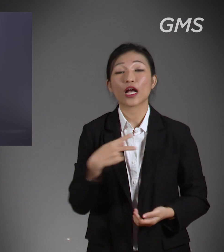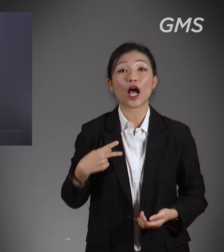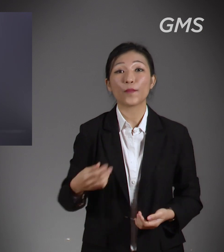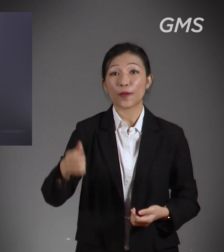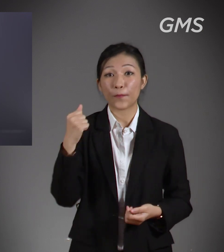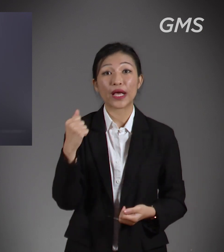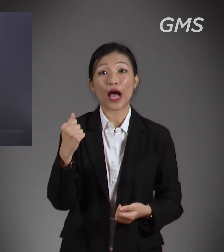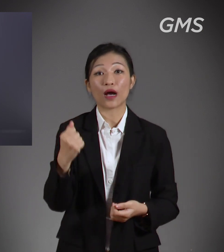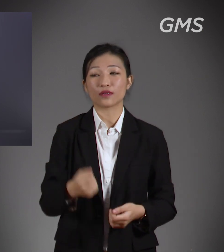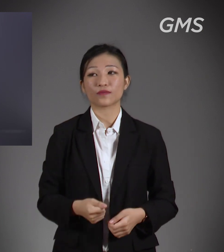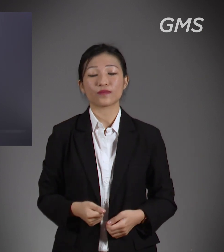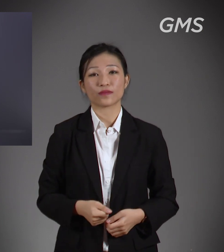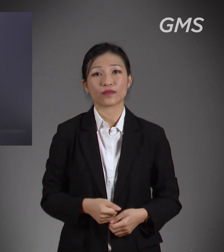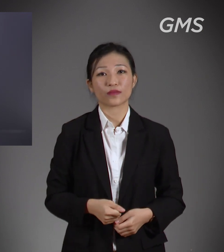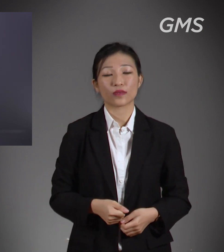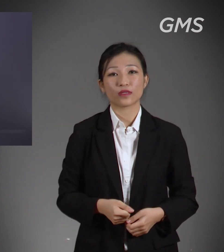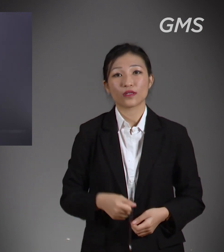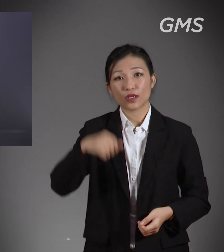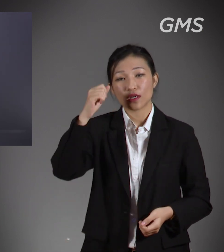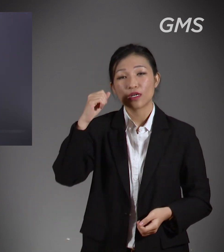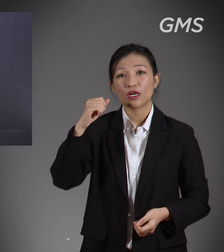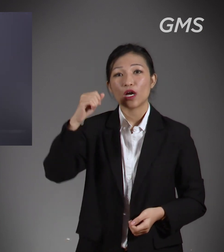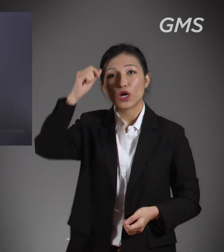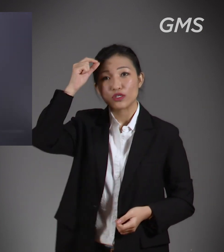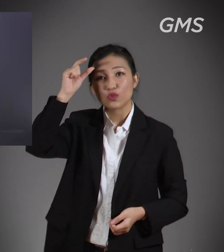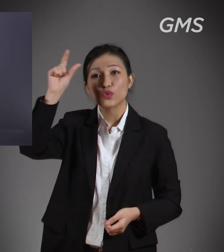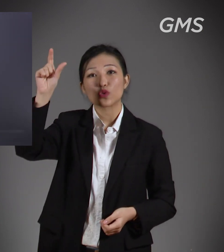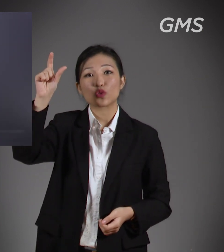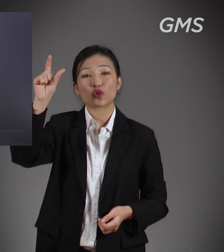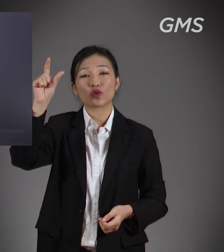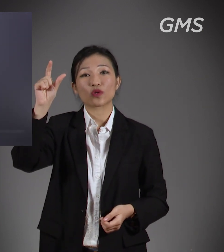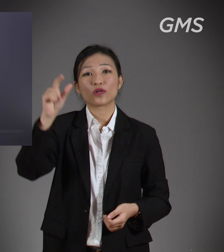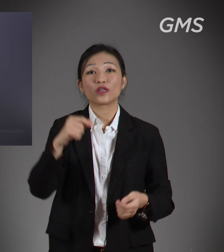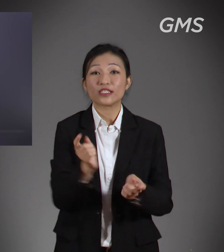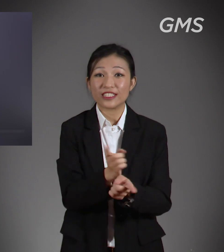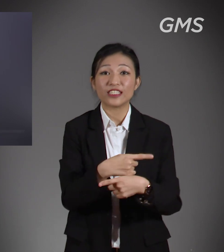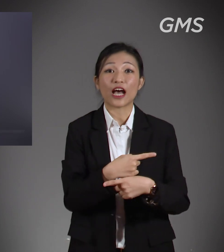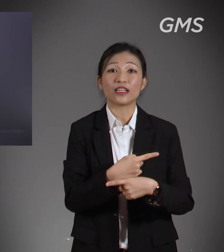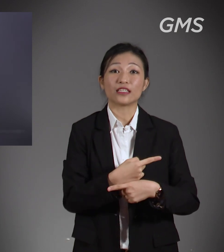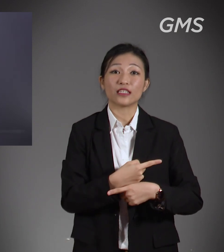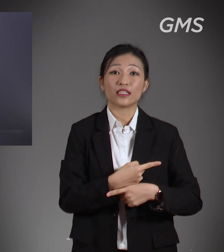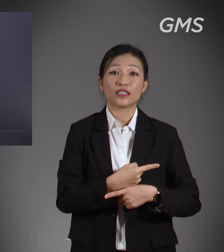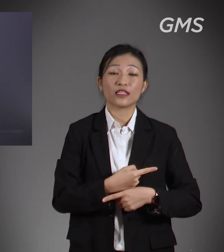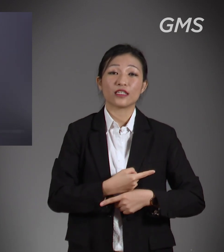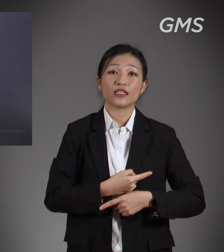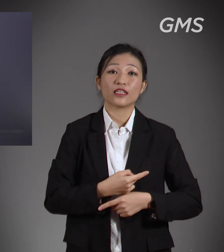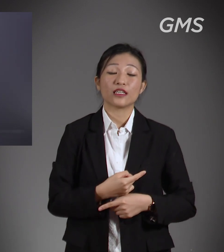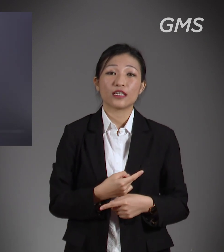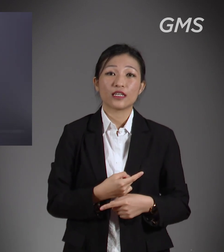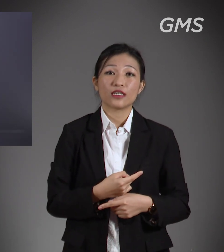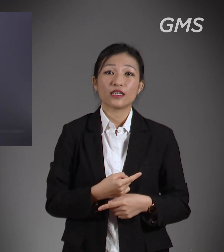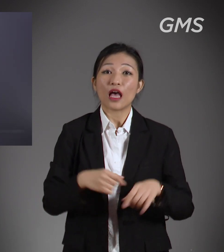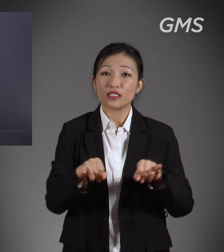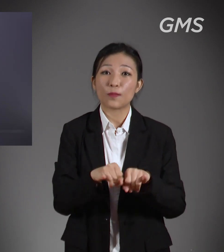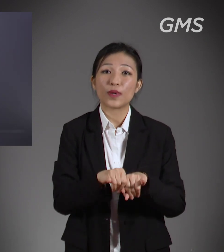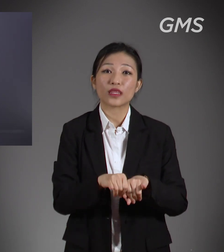Supaya roti dan air anggur ini menjadi lambang dari tubuh dan darah Yesus setiap kali kami memakan dan